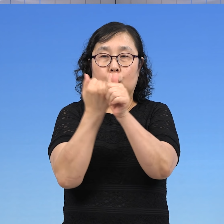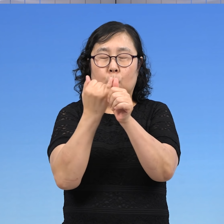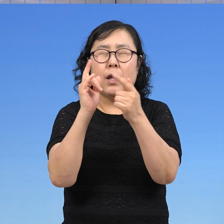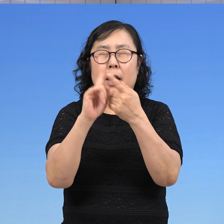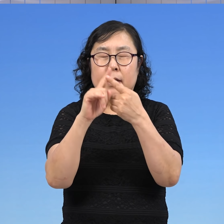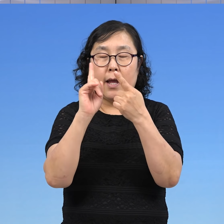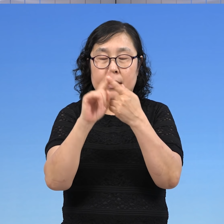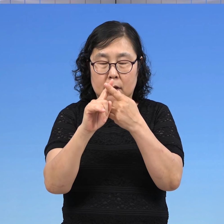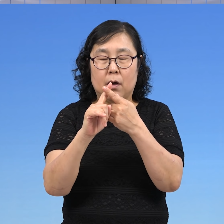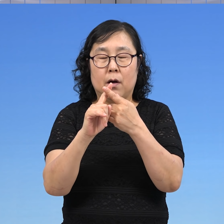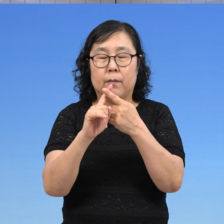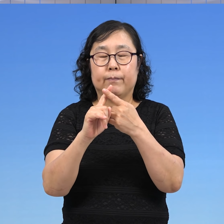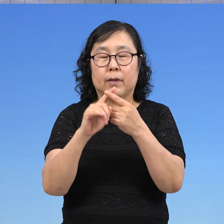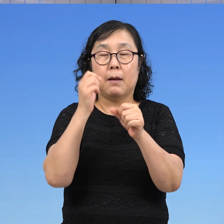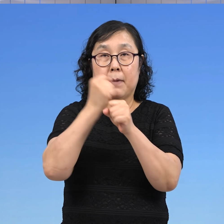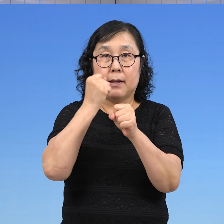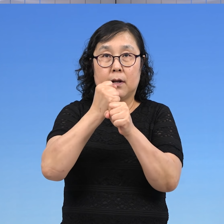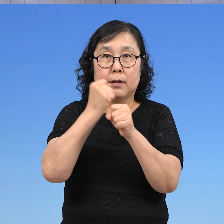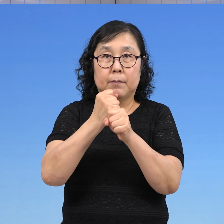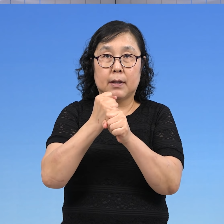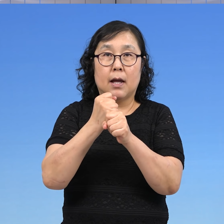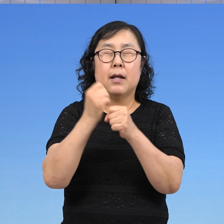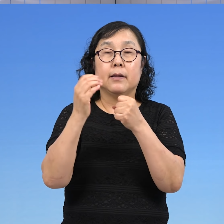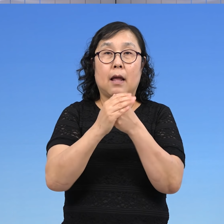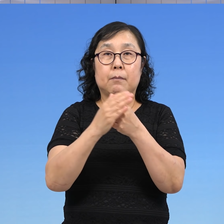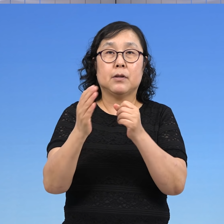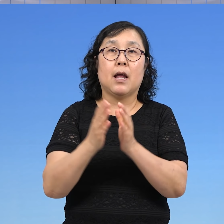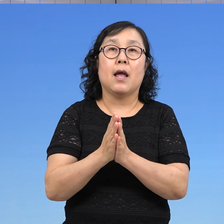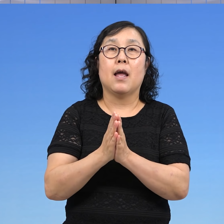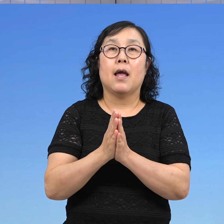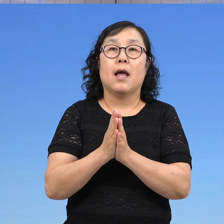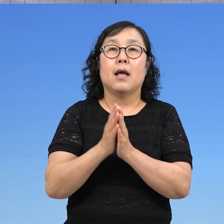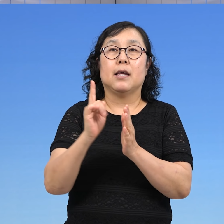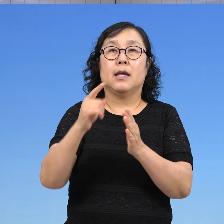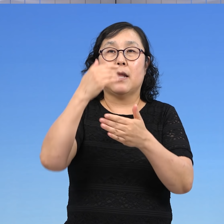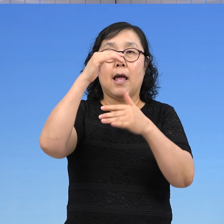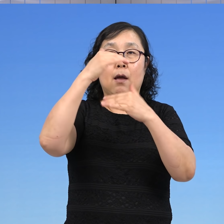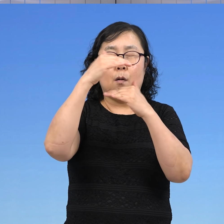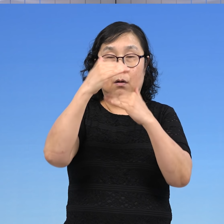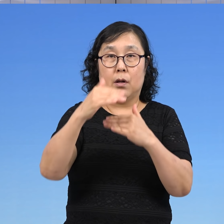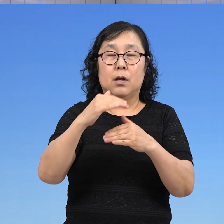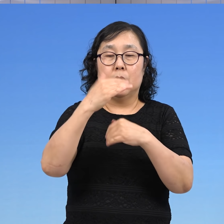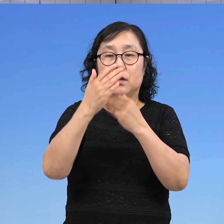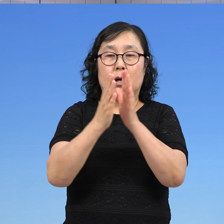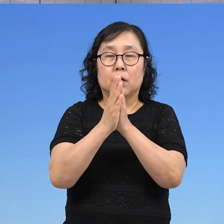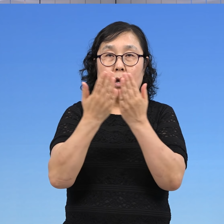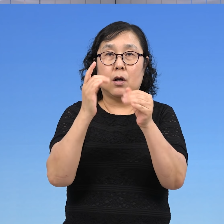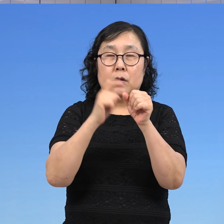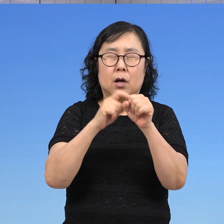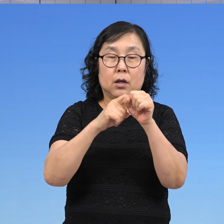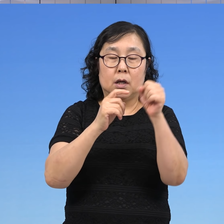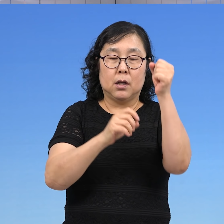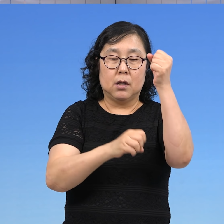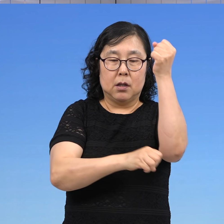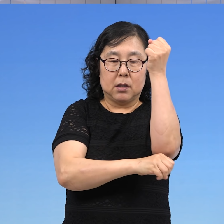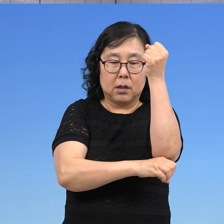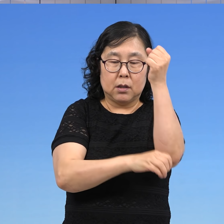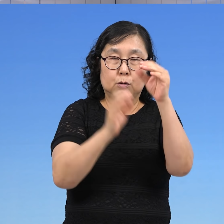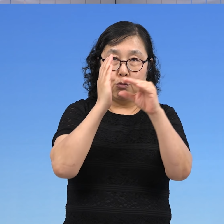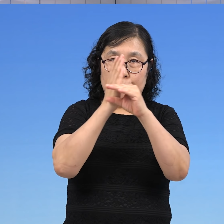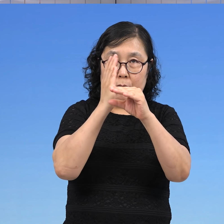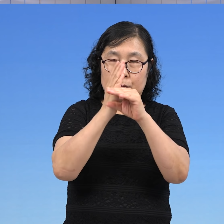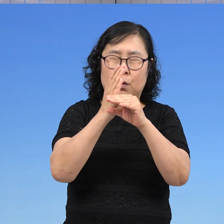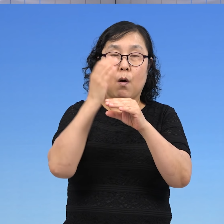4세 아이들에게는 요 엄마가 애들 차기 전에 통화 책도 읽을 주듯이 여기에 있는 내용을 성경적인 기존 도로